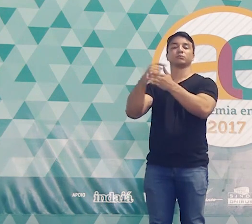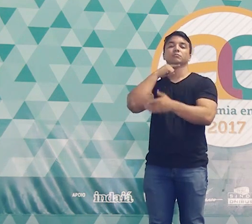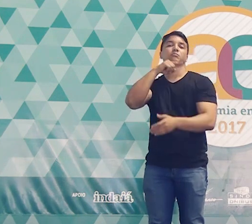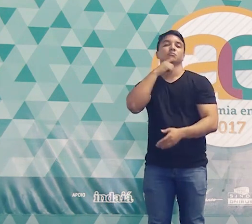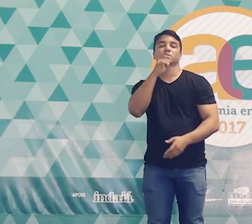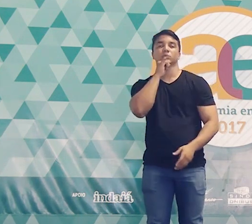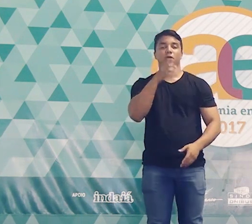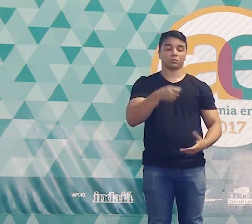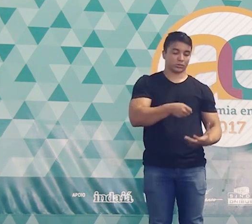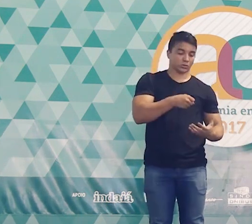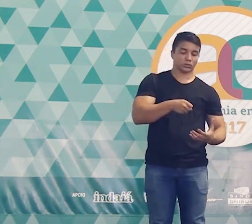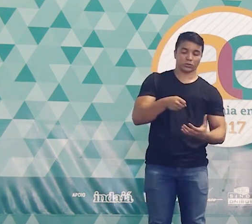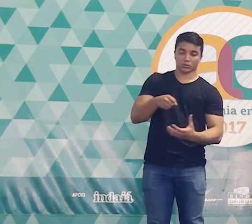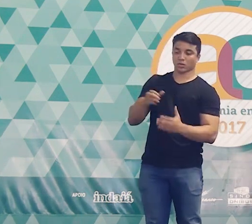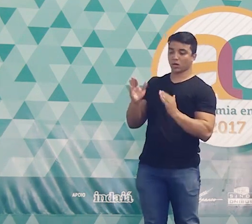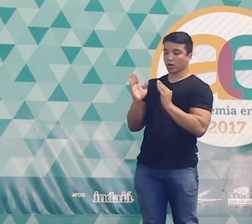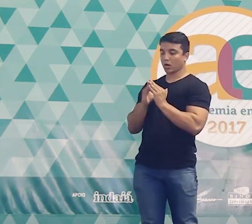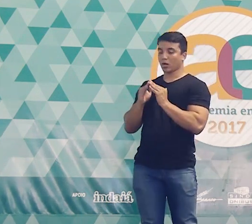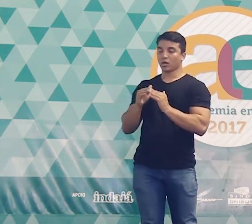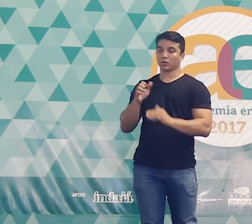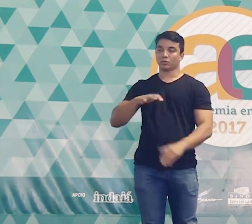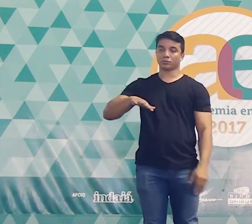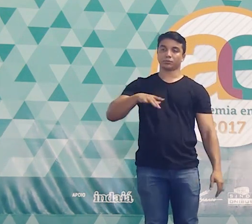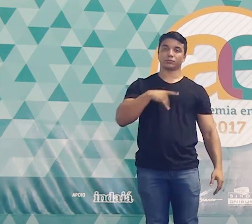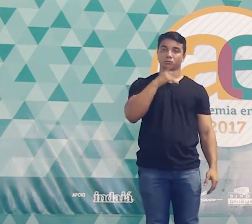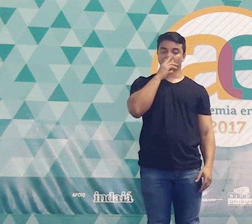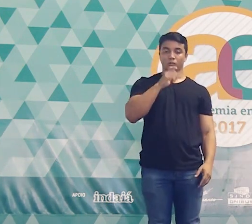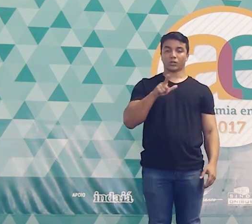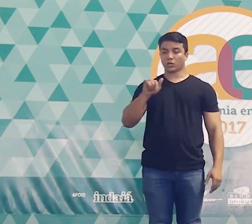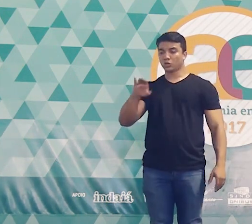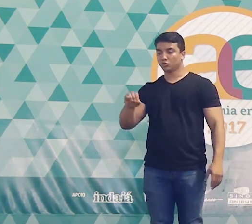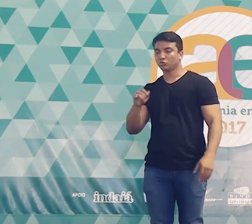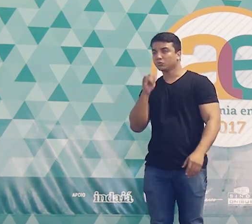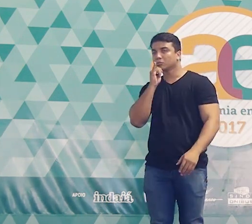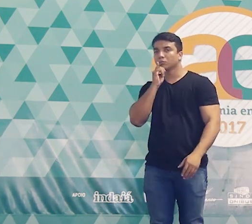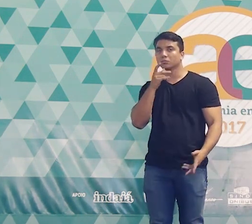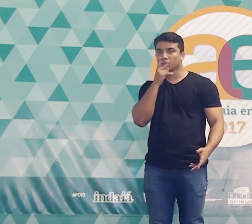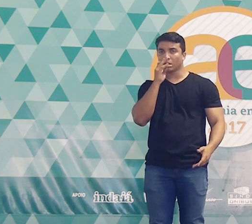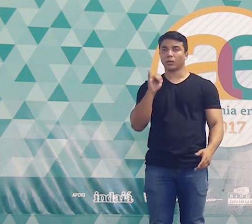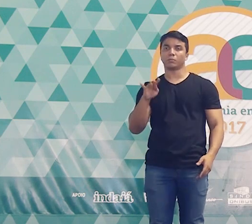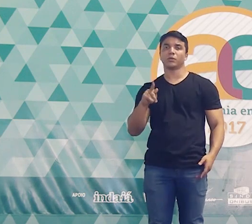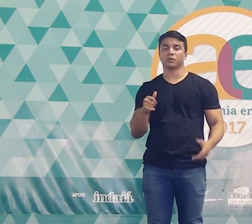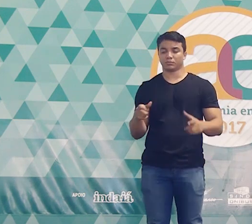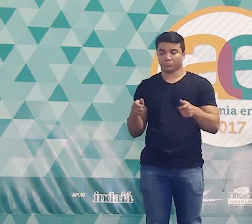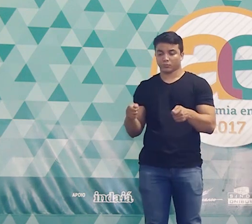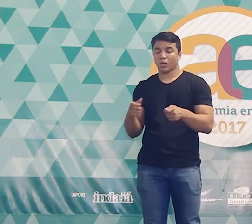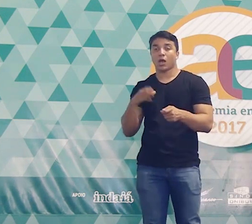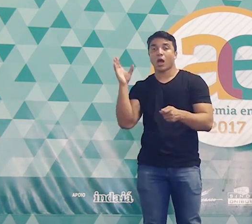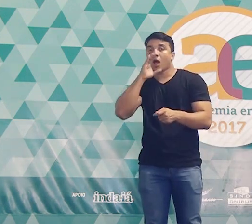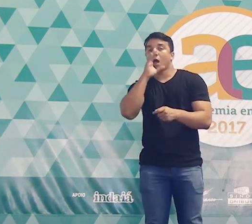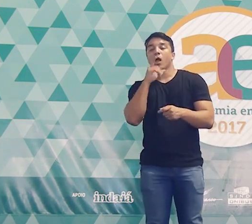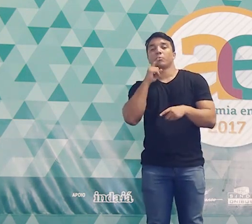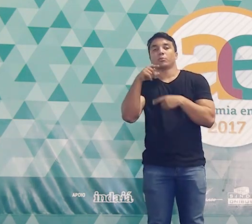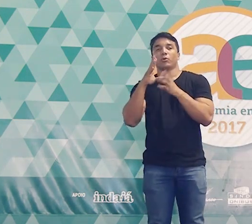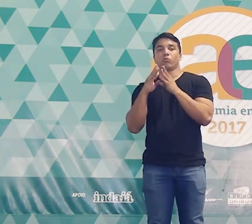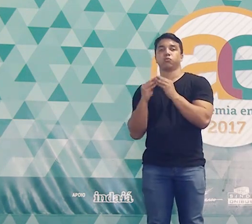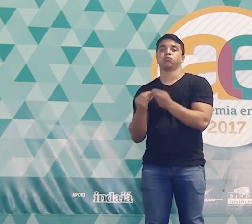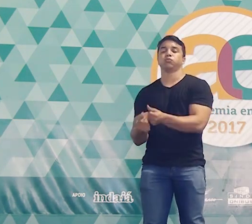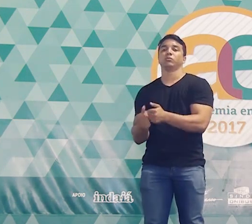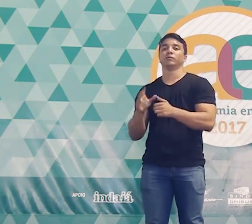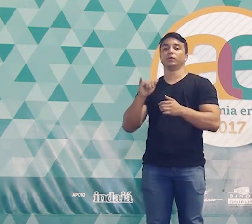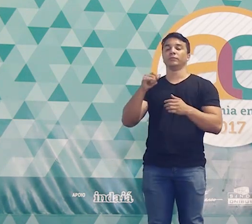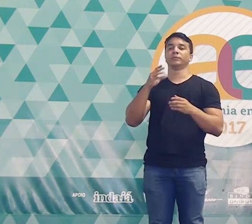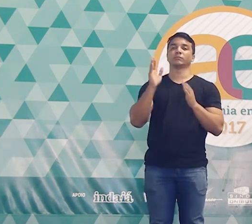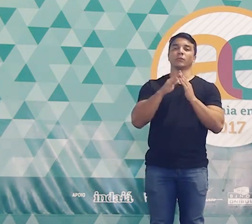sua casa, colocar, por exemplo, ali para coletar o lixinho, por exemplo, ali da pia, mas rapidamente a sacola vai sair da sua